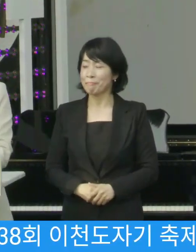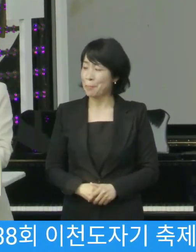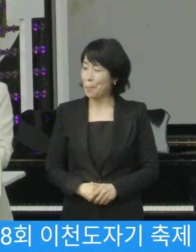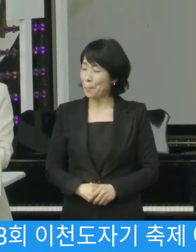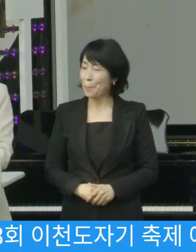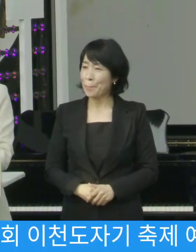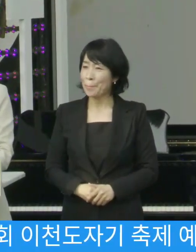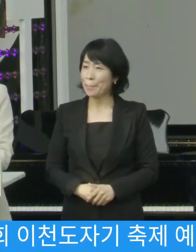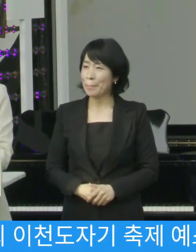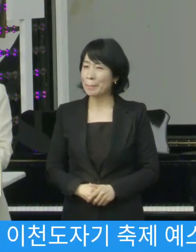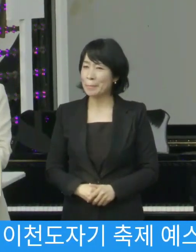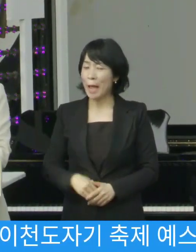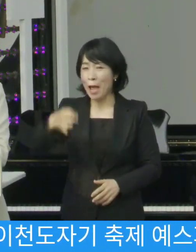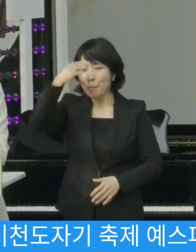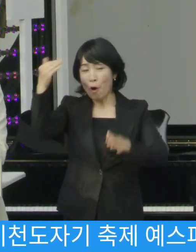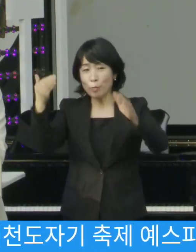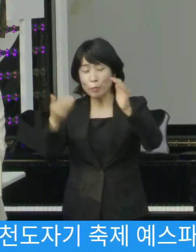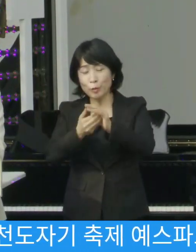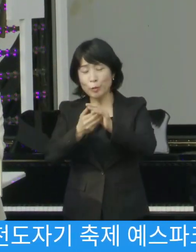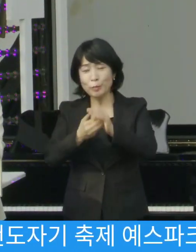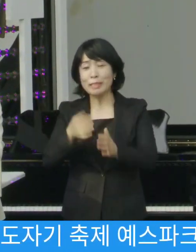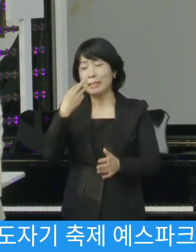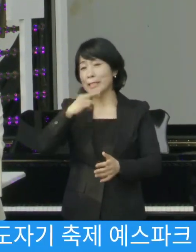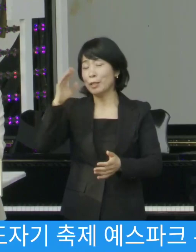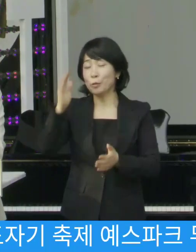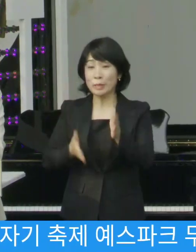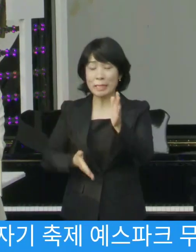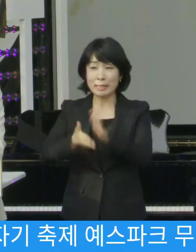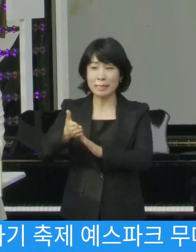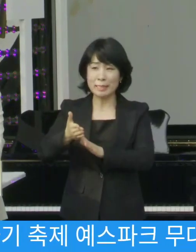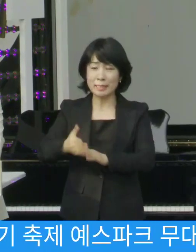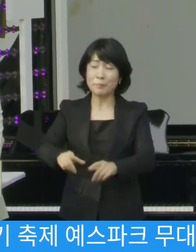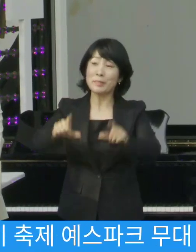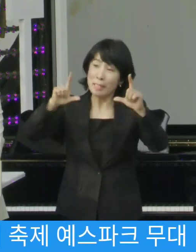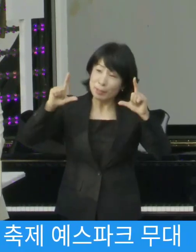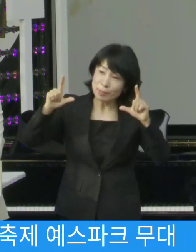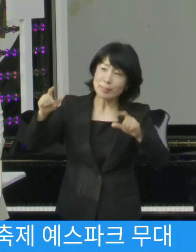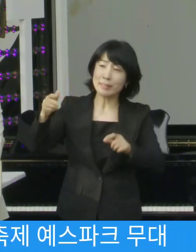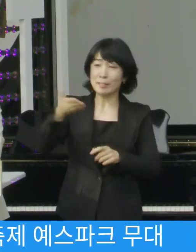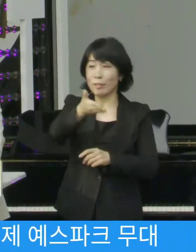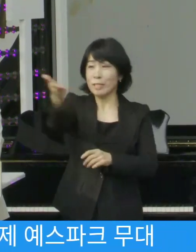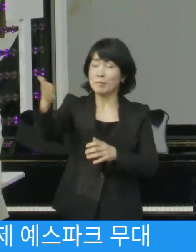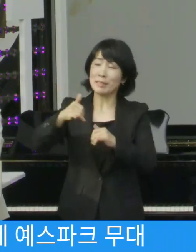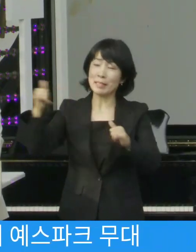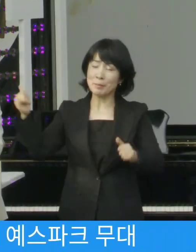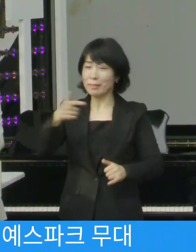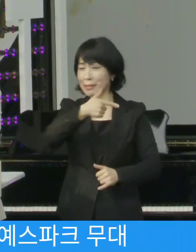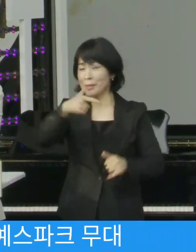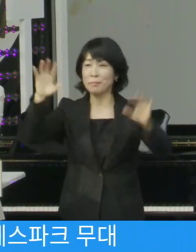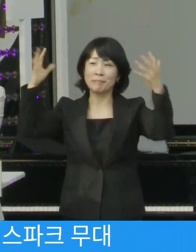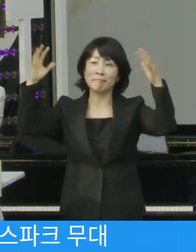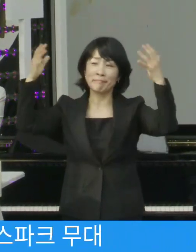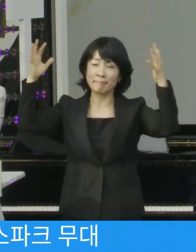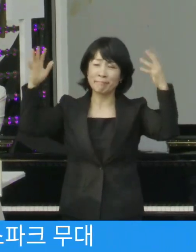네, 명품 도자도시 이천시를 빛내주신 명장님들께 다시 한번 박수 부탁드립니다.